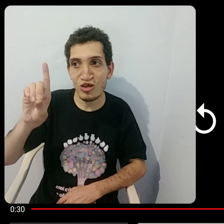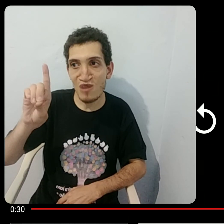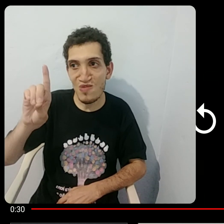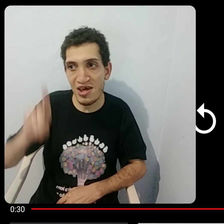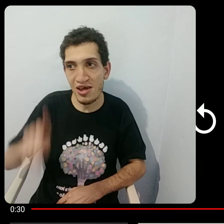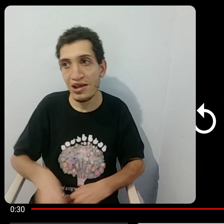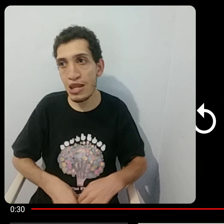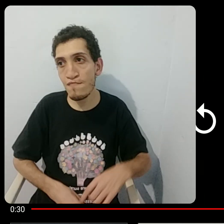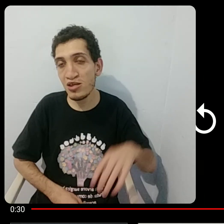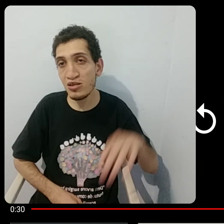Alternativa D, ele fez